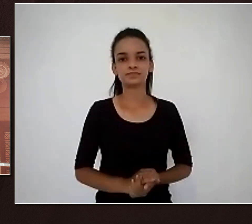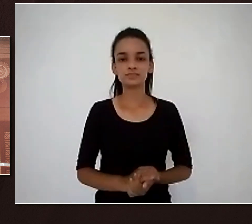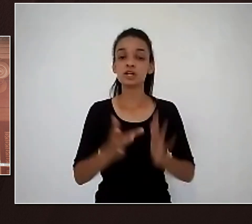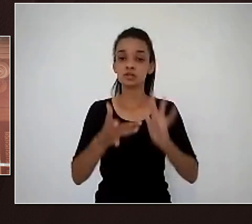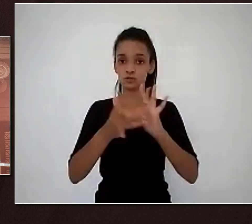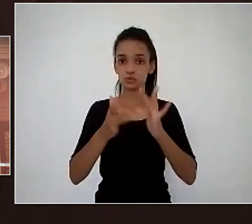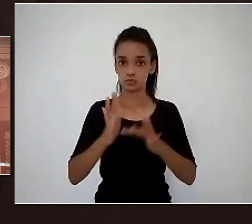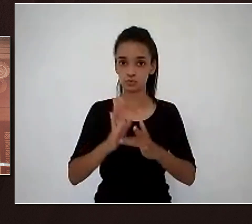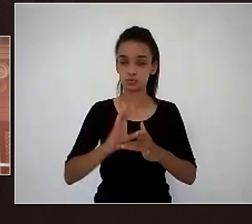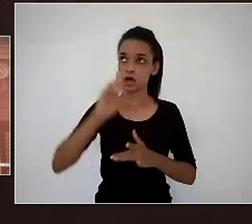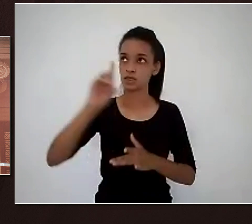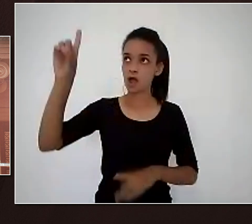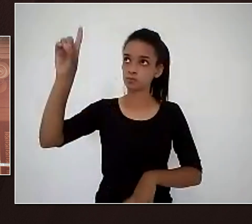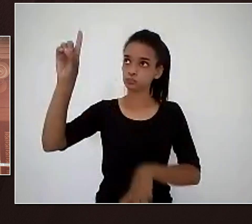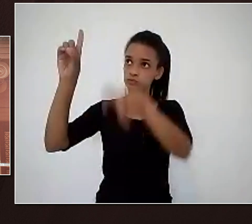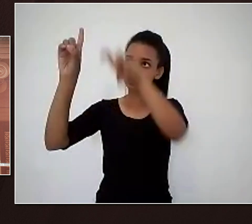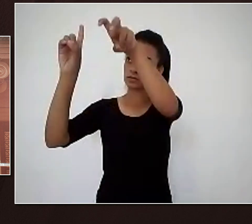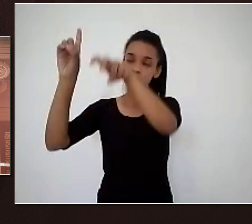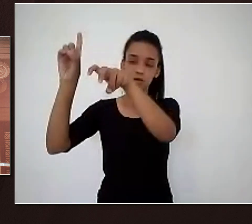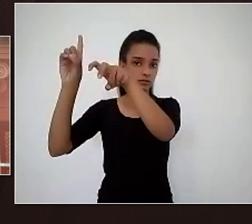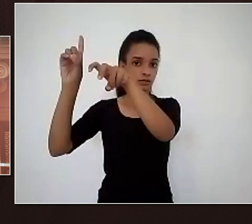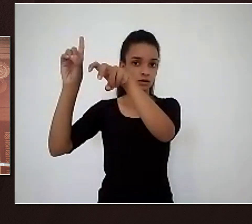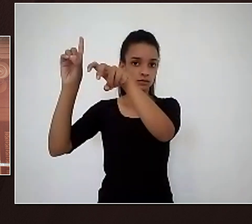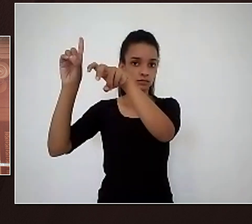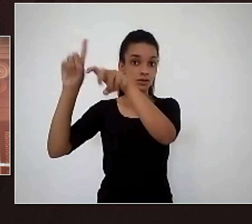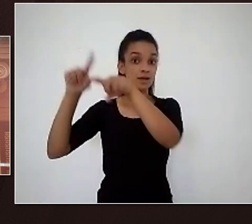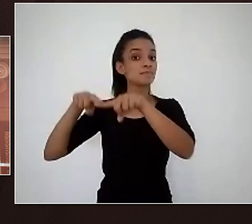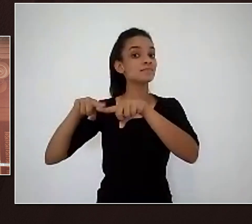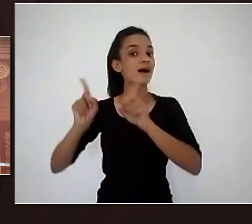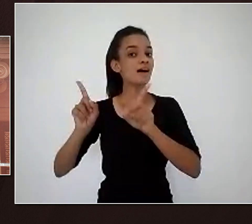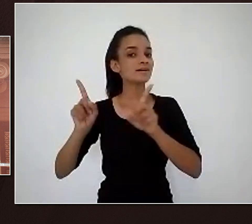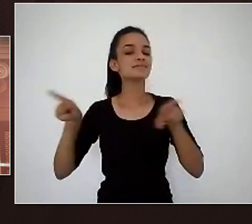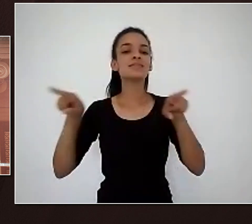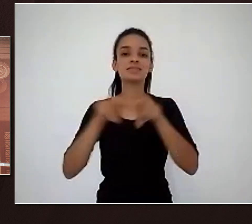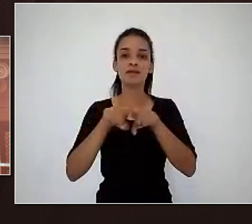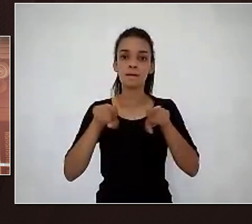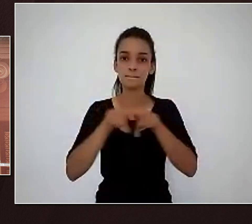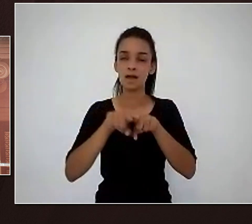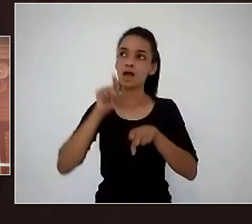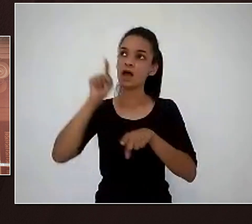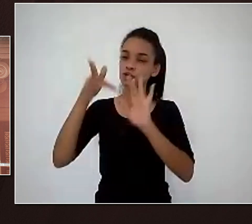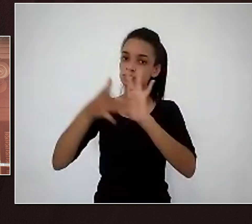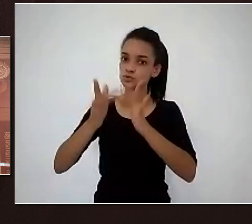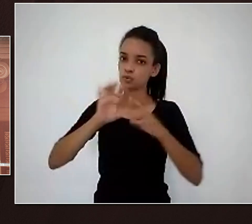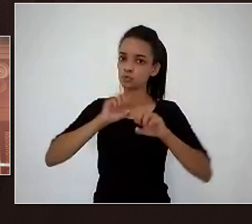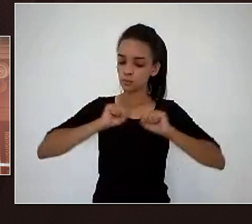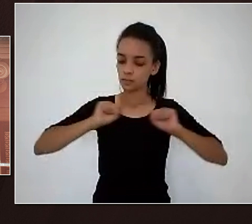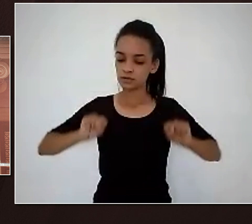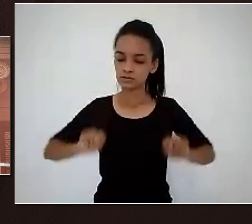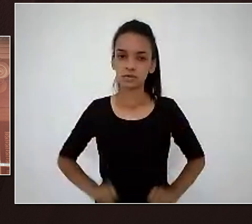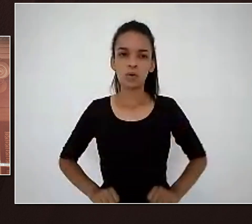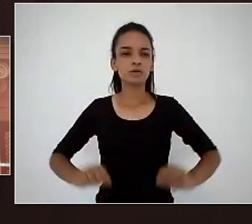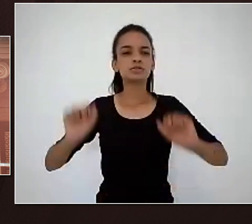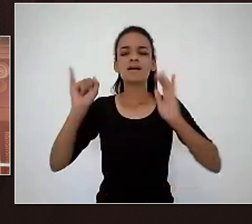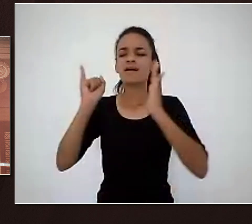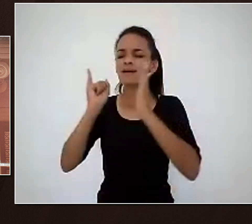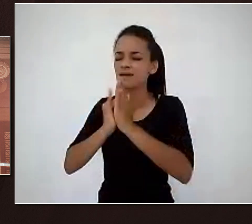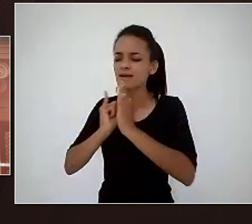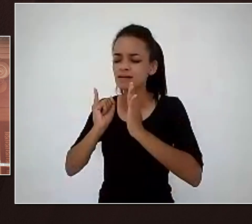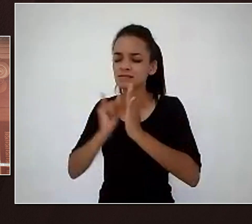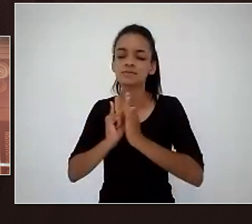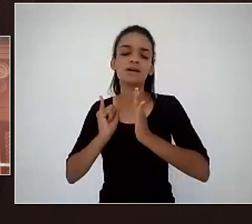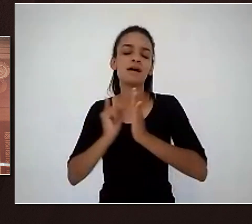sumo sacerdote, ele intercede por nós. Hebreus 7, 25 diz, ele, como